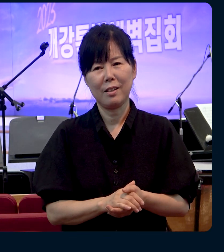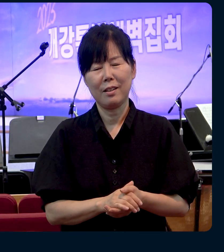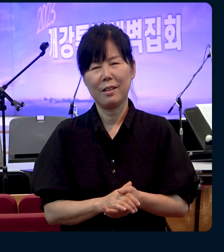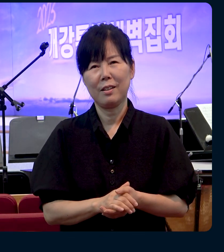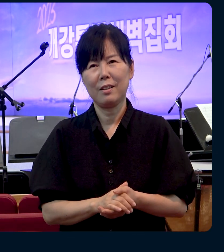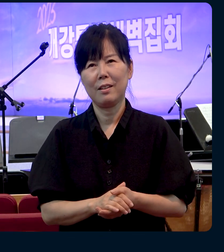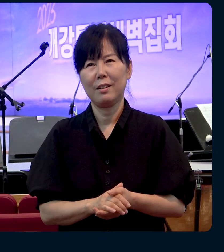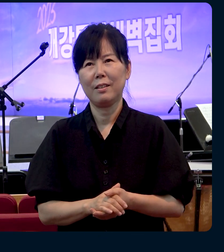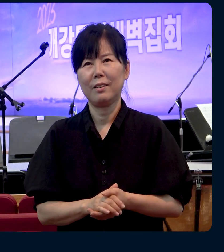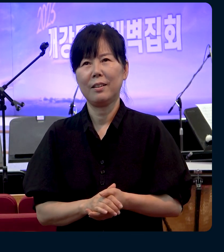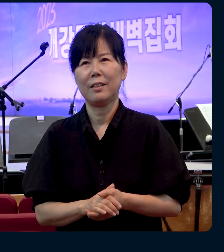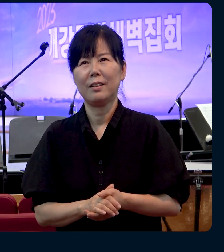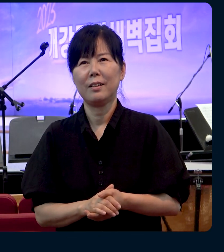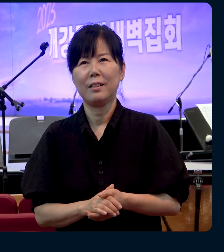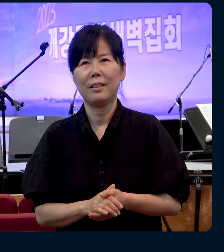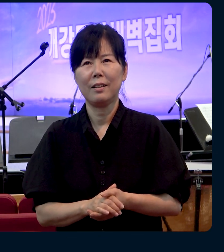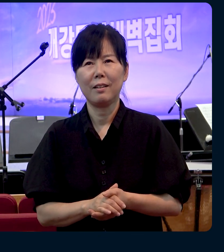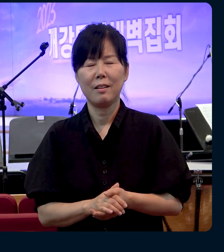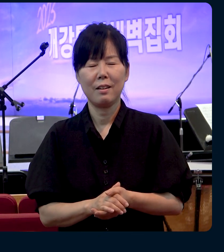중요한 것처럼